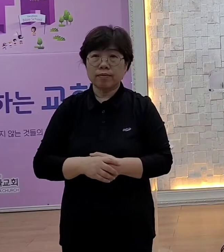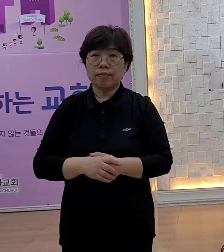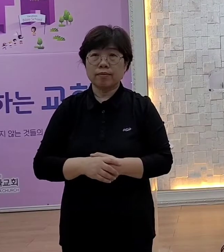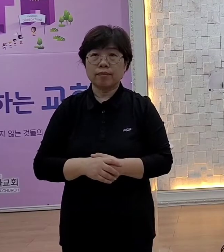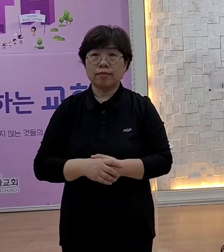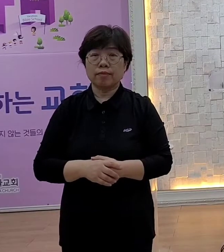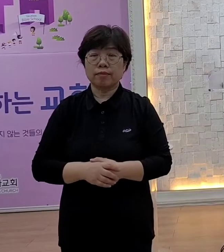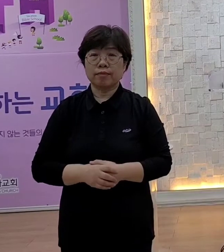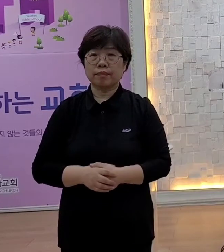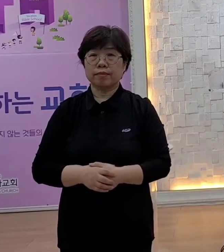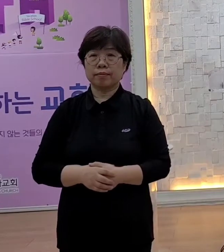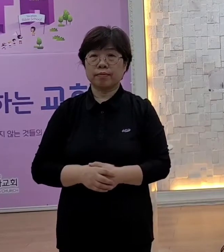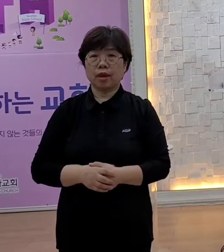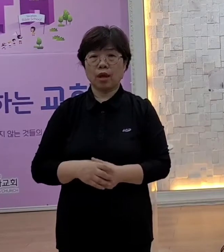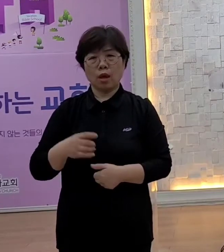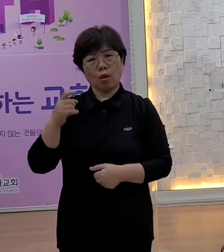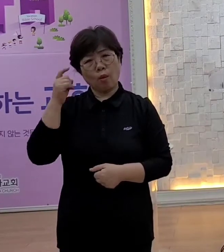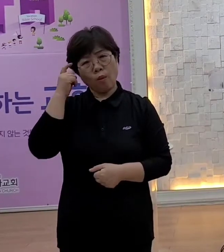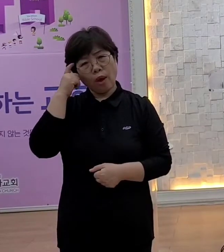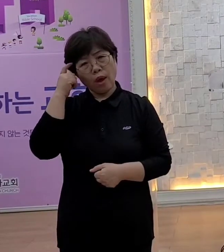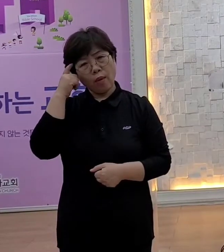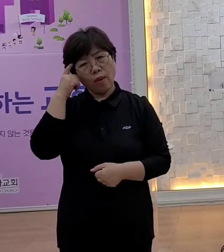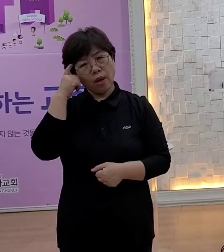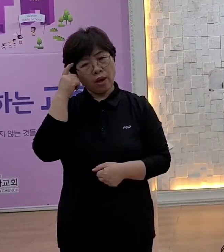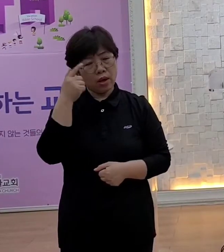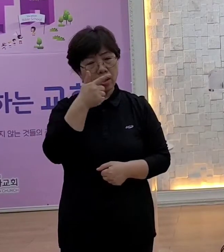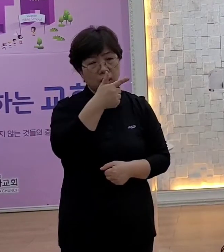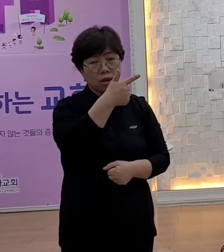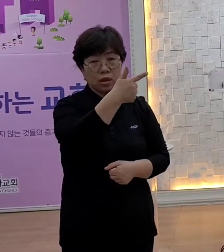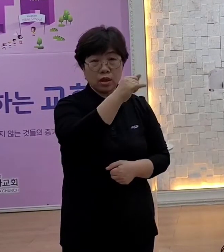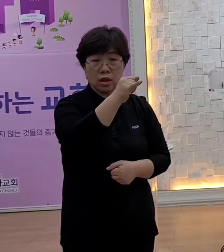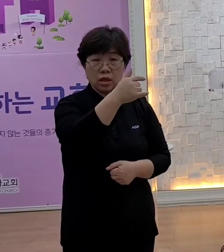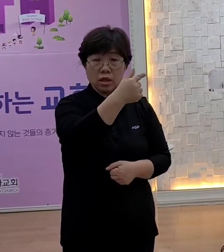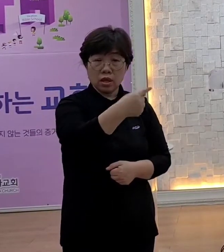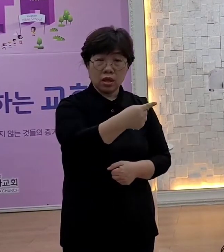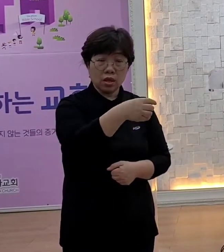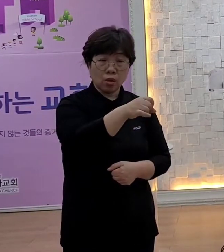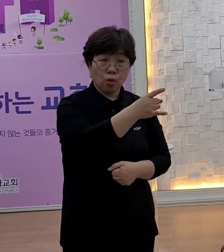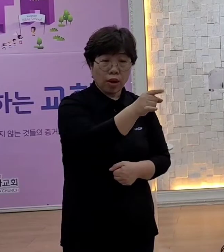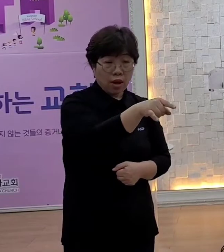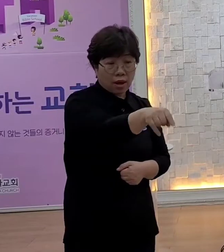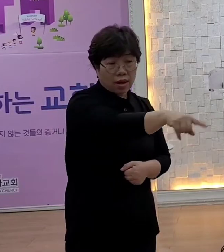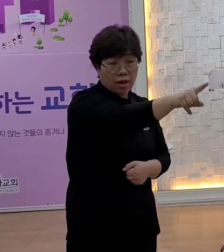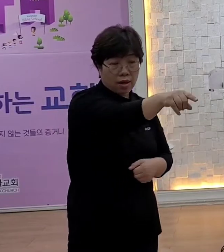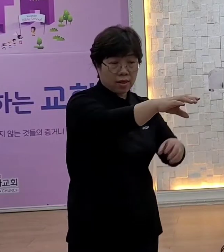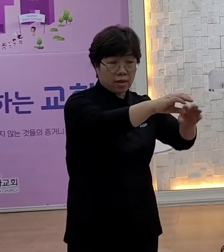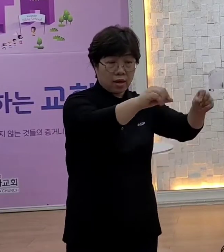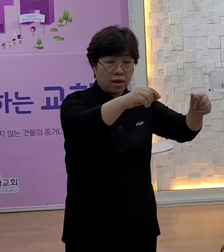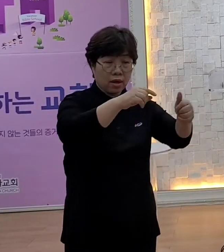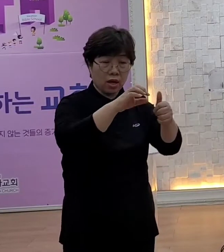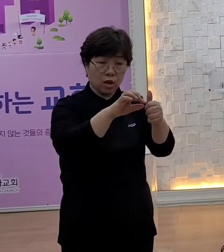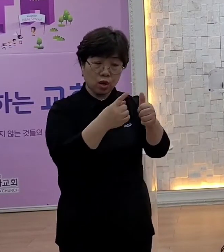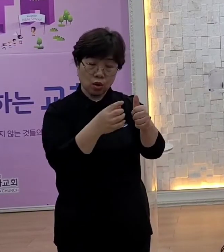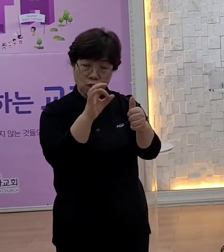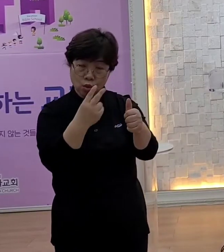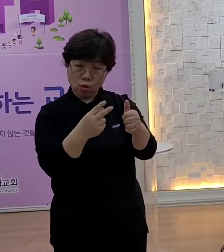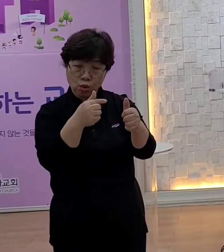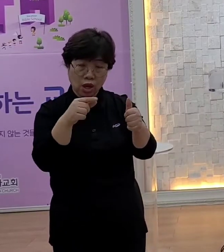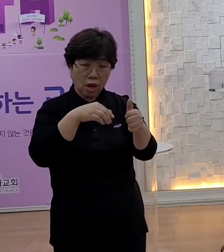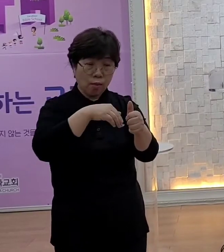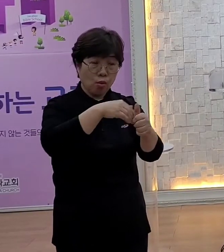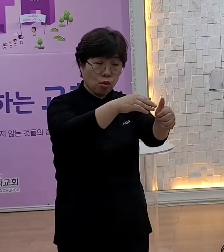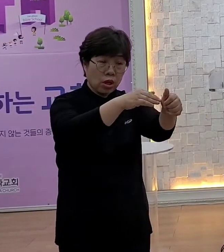여기서부터 우리가 다시 생각해봐요. 왜 거기 니느웨에다가 요나를 보내셨느냐? 여러분 그 말은